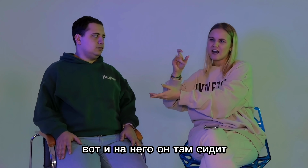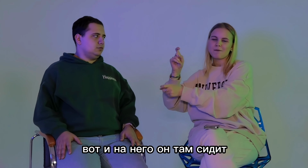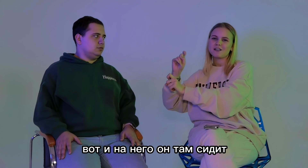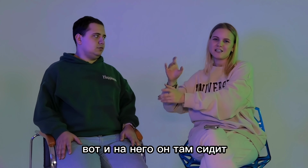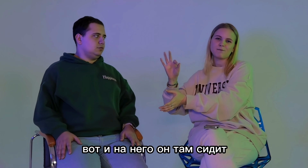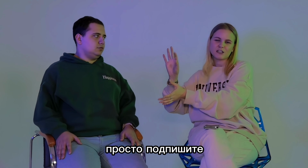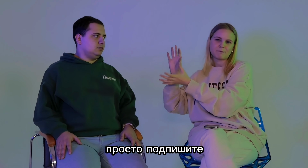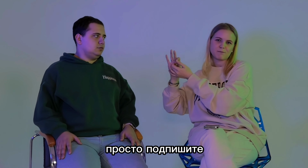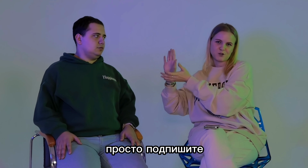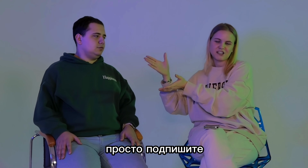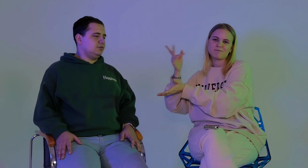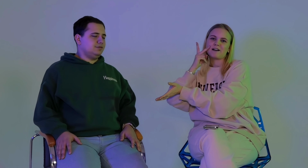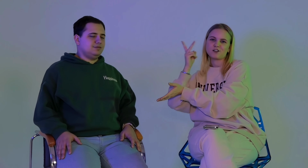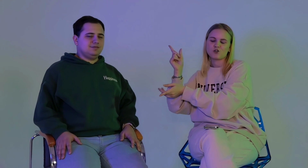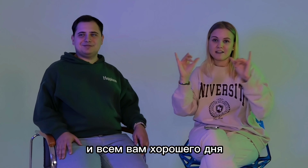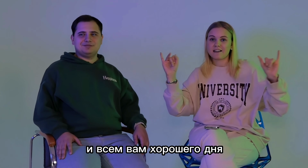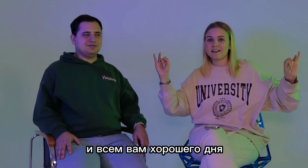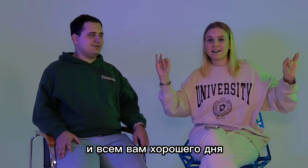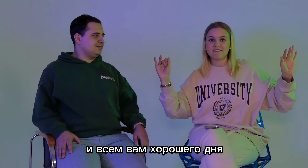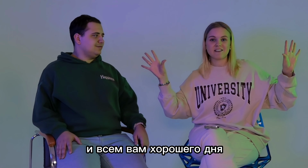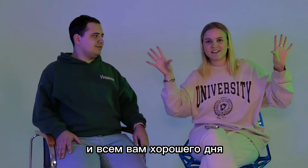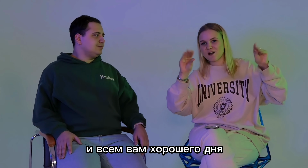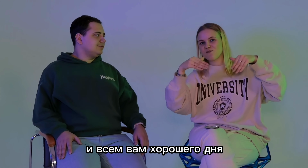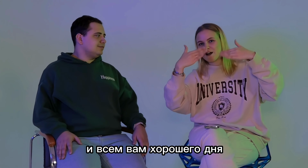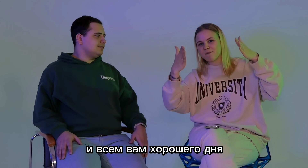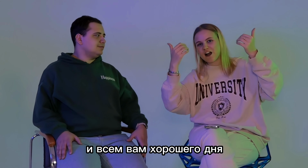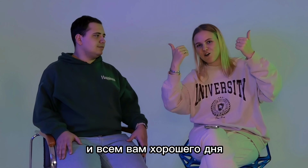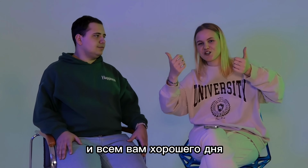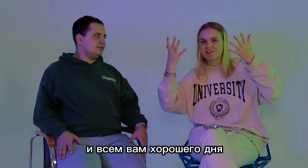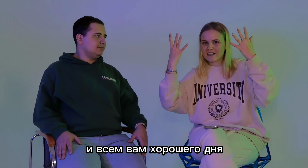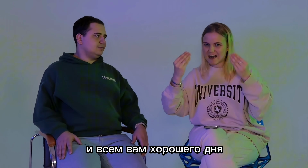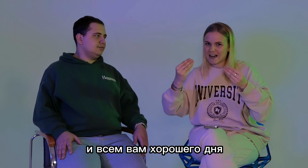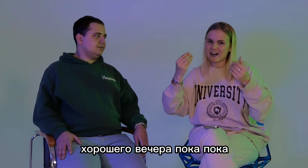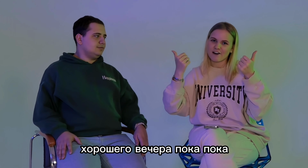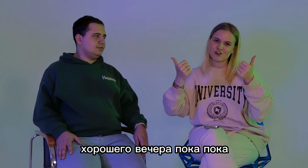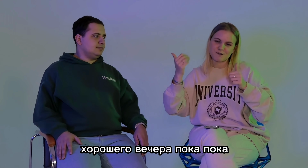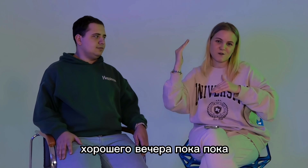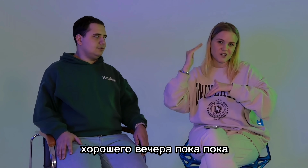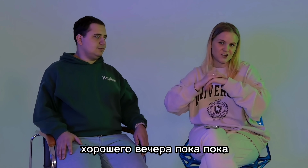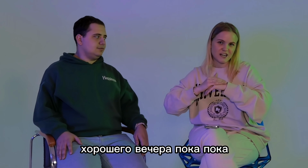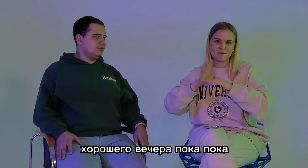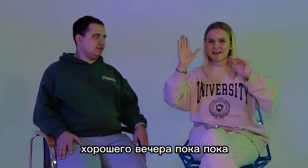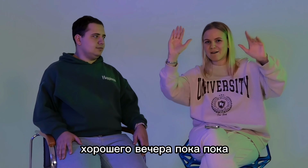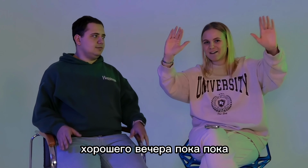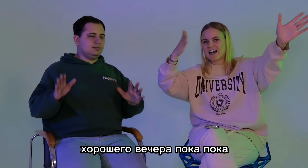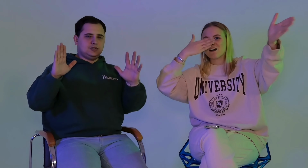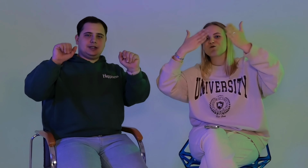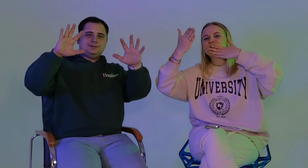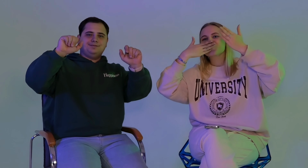там сидит, вот и подпишитесь, смотрите. И всем вам хорошего дня, хорошего вечера. Пока-пока.